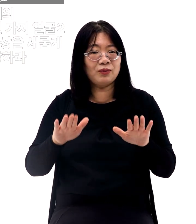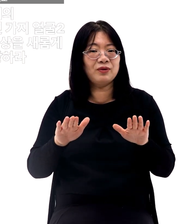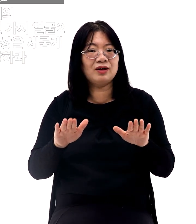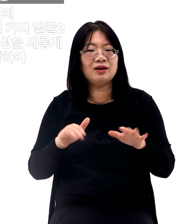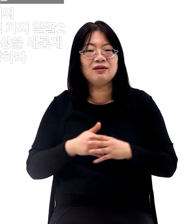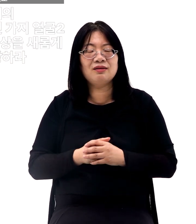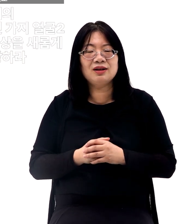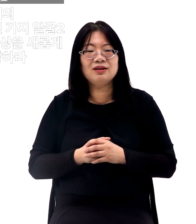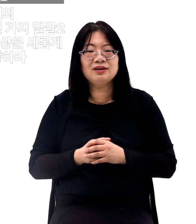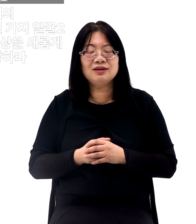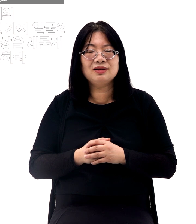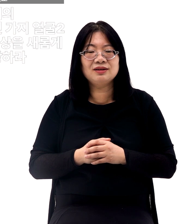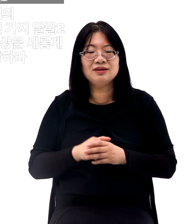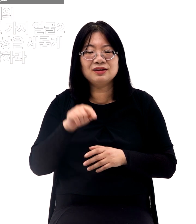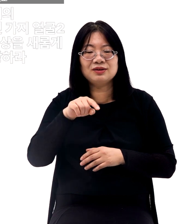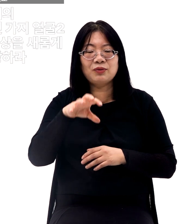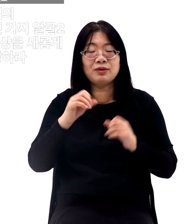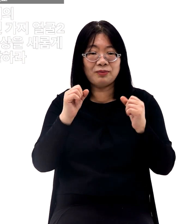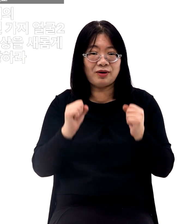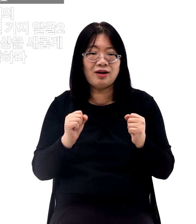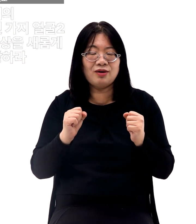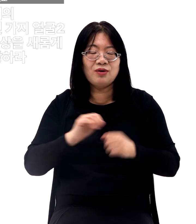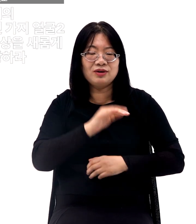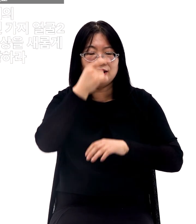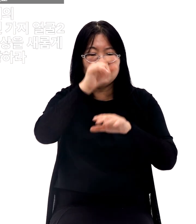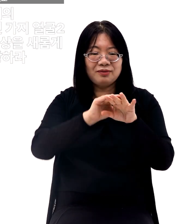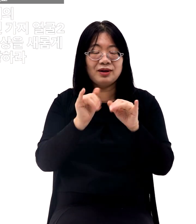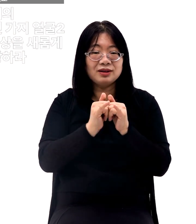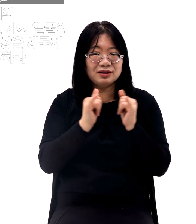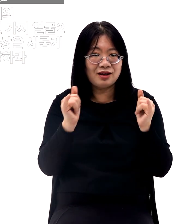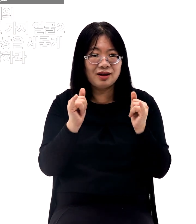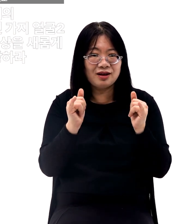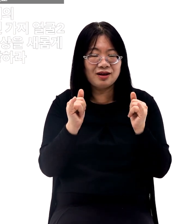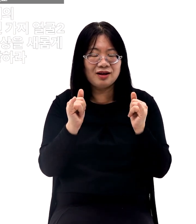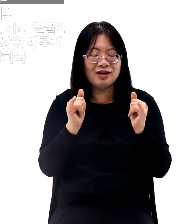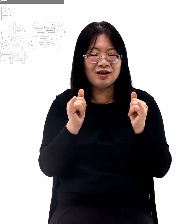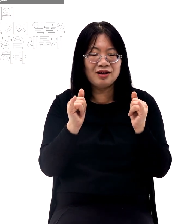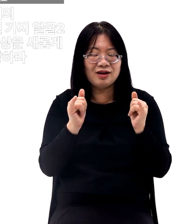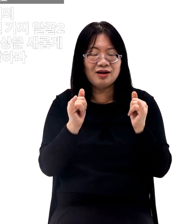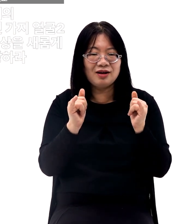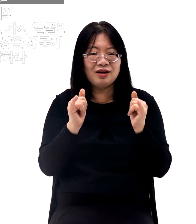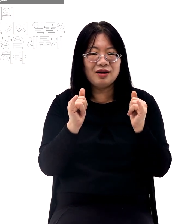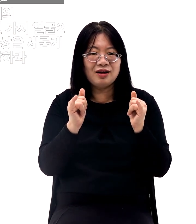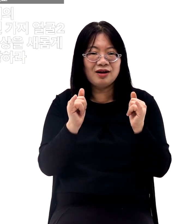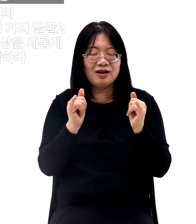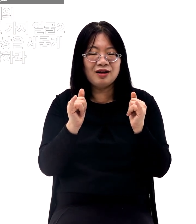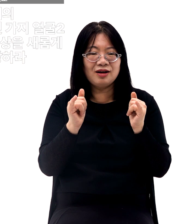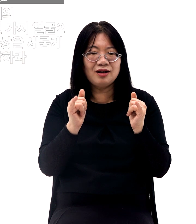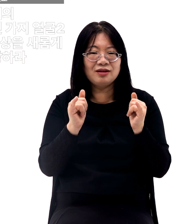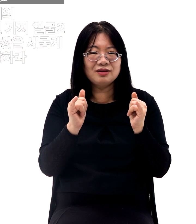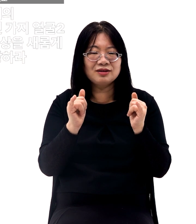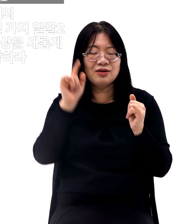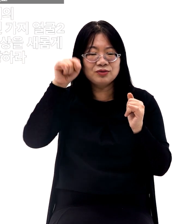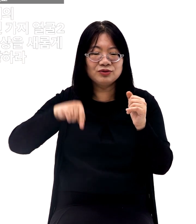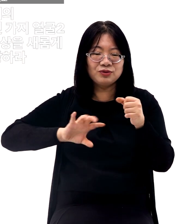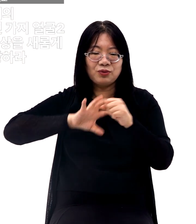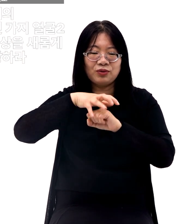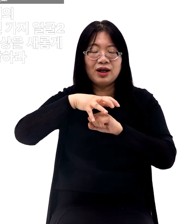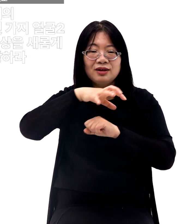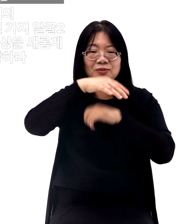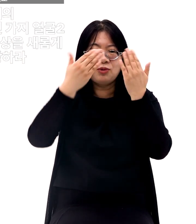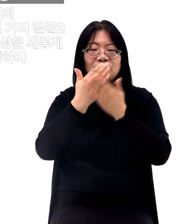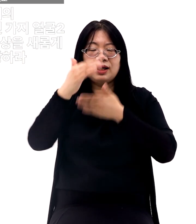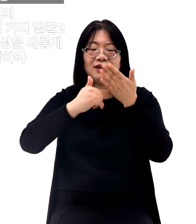오늘 이 땅에 머물러 있는 우리 예배자들의 이 우주 공간이 하나님의 예배 처소인데 예배자들의